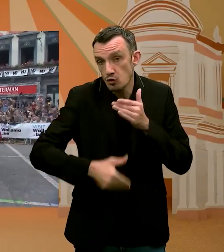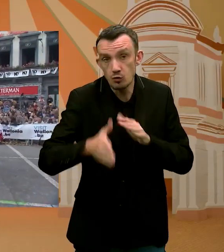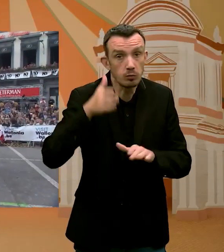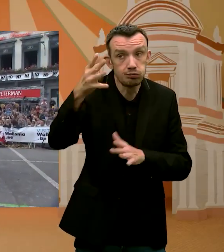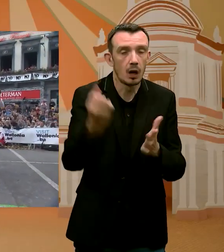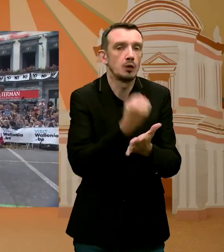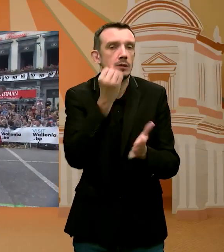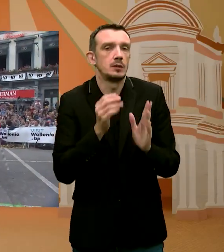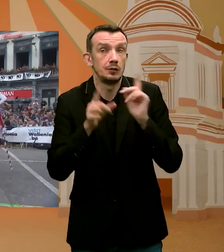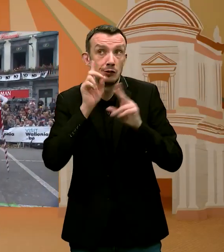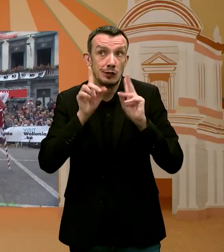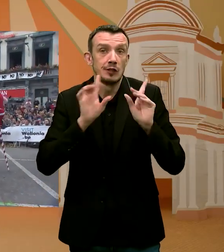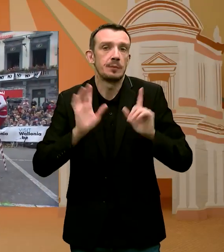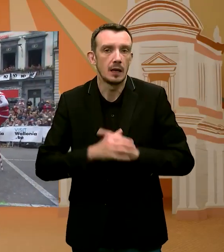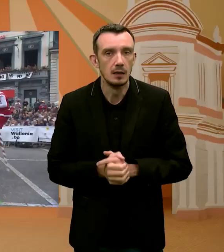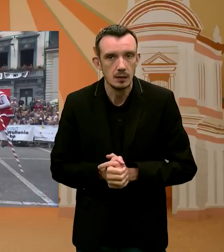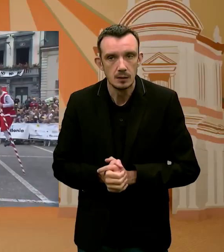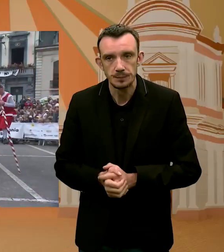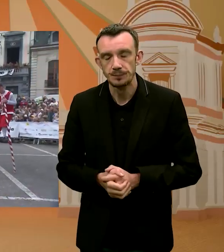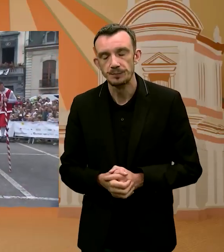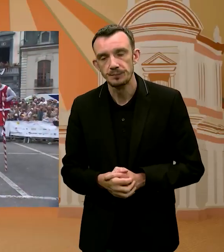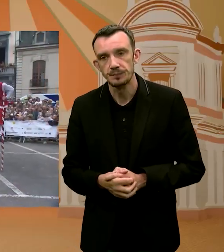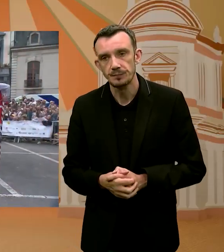vraiment incroyable de sa part. Alors là, ils auraient bien tous besoin d'une